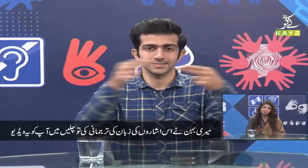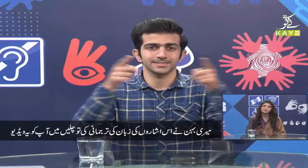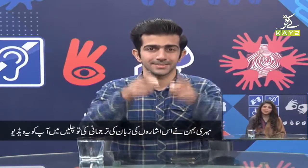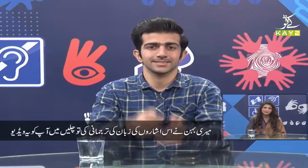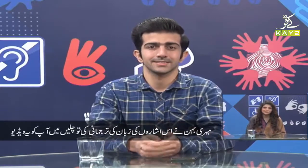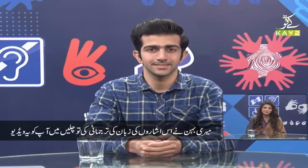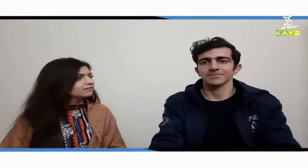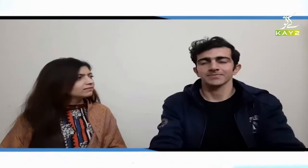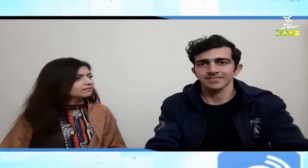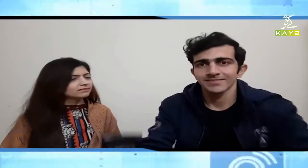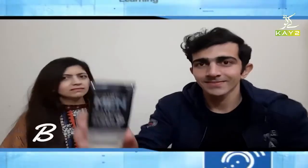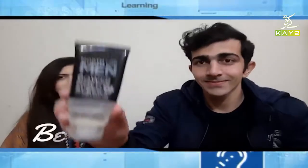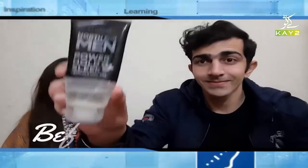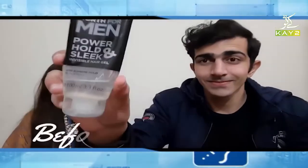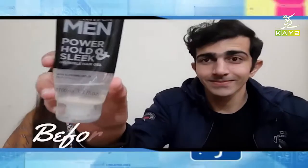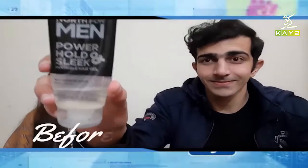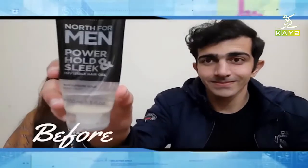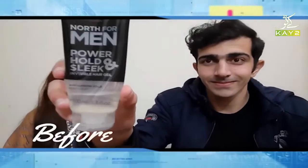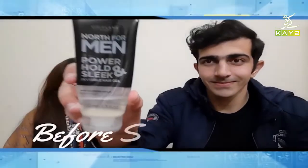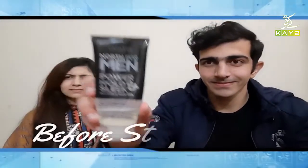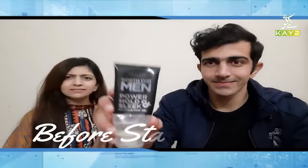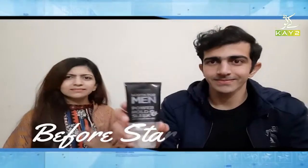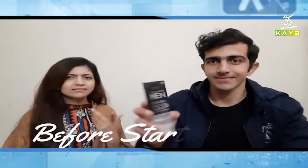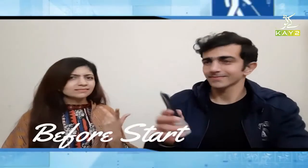ये वीडियो दिखाता हूँ।